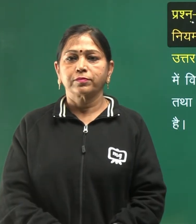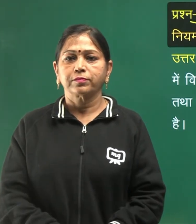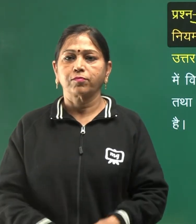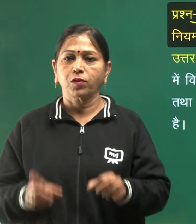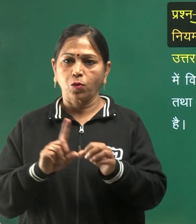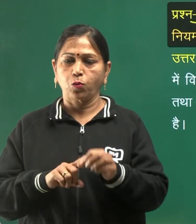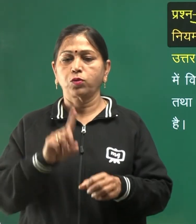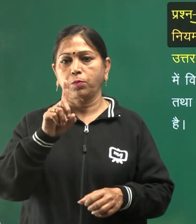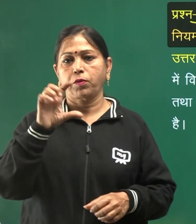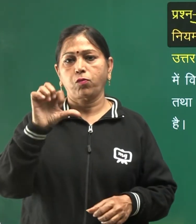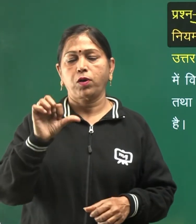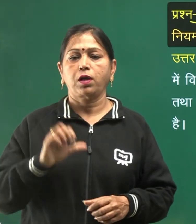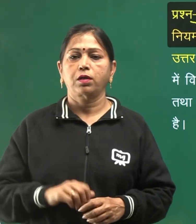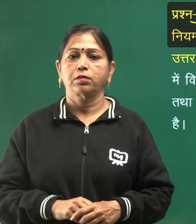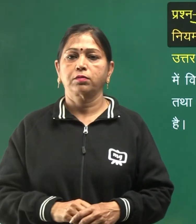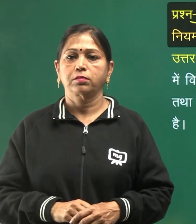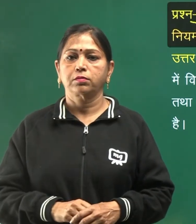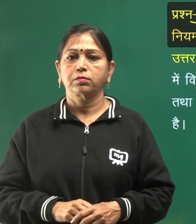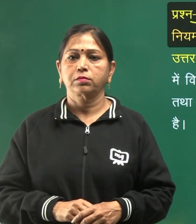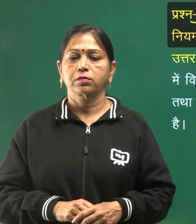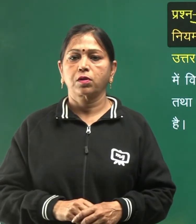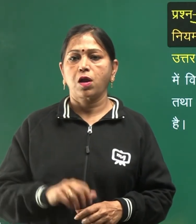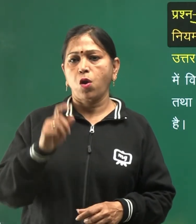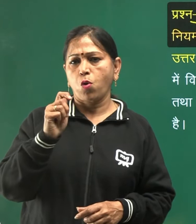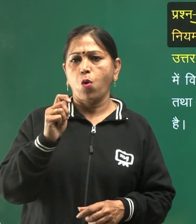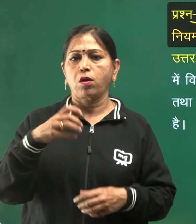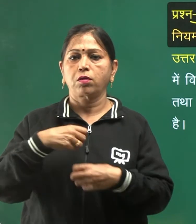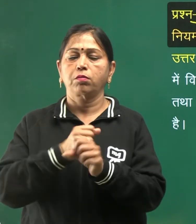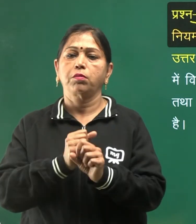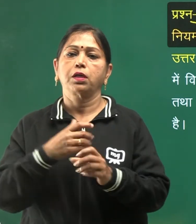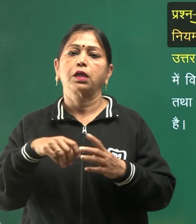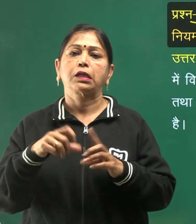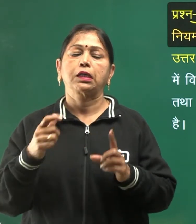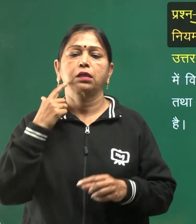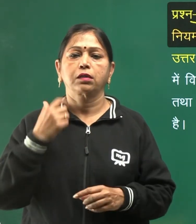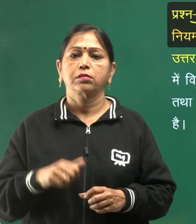प्रश्न 19, मूत्र बनने की